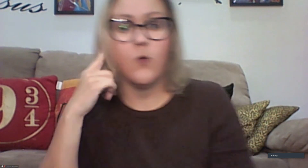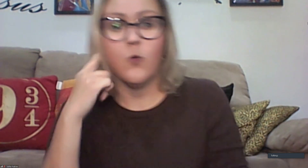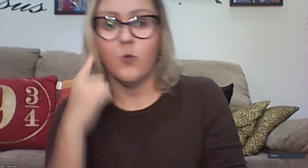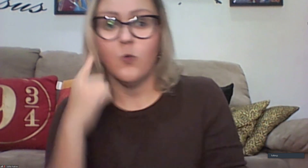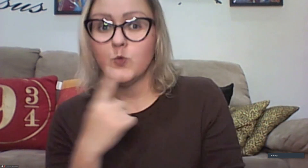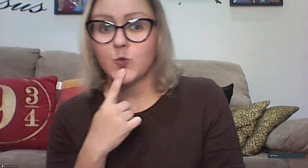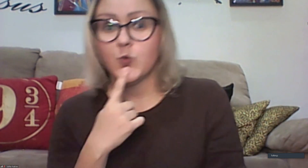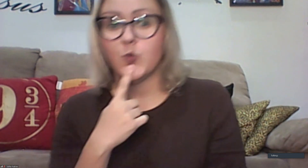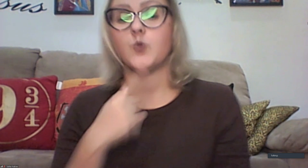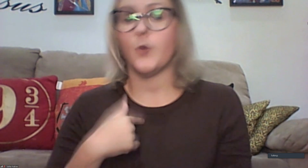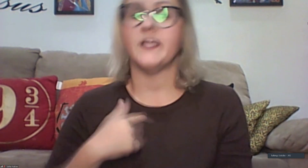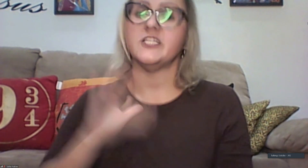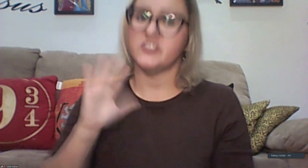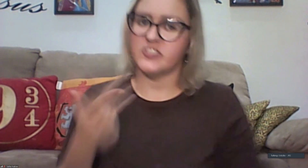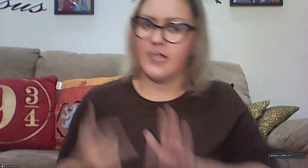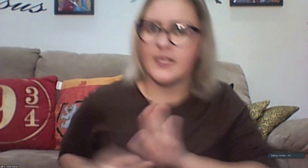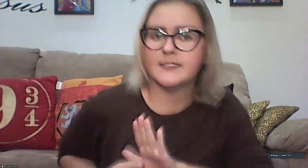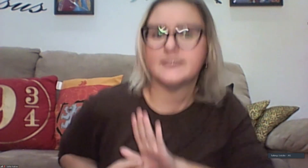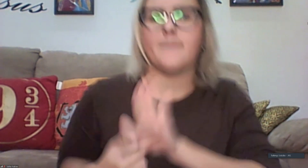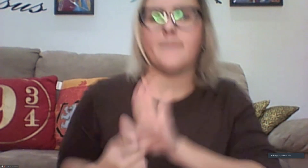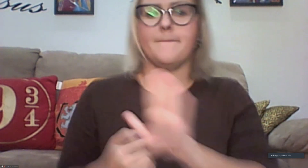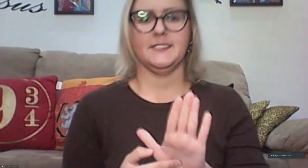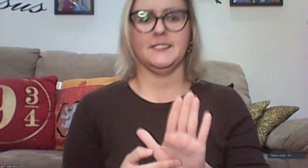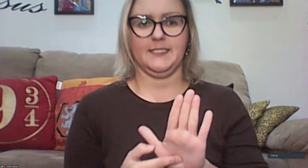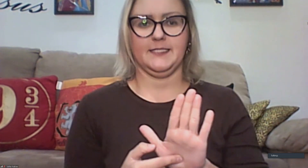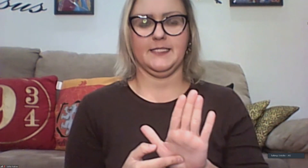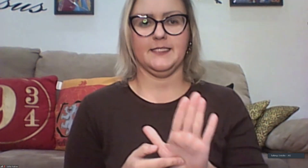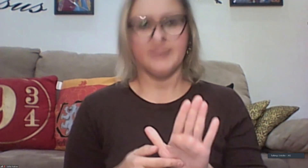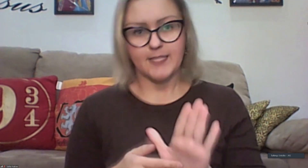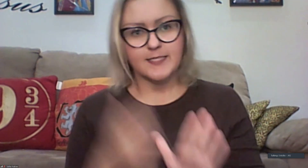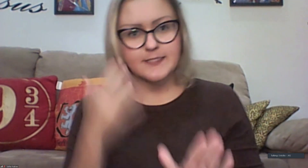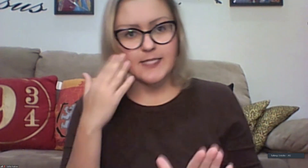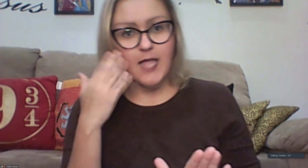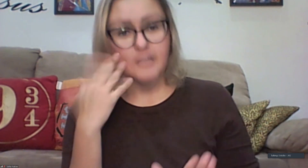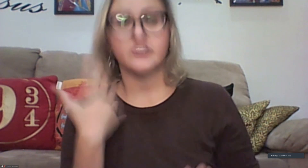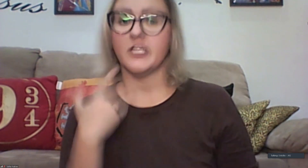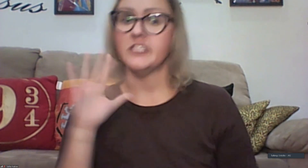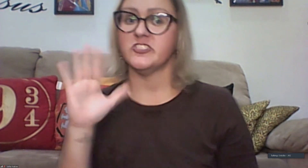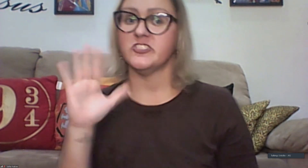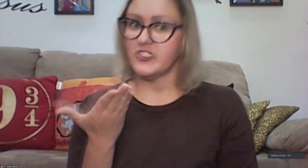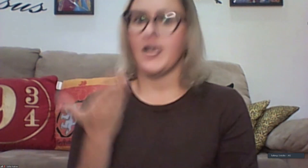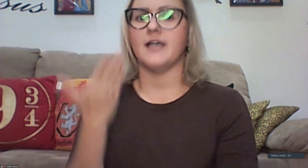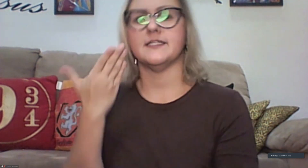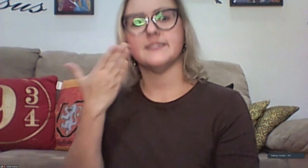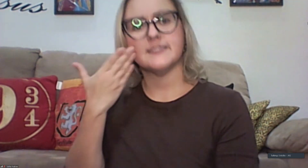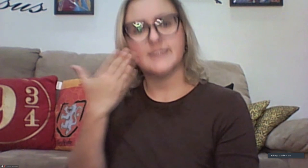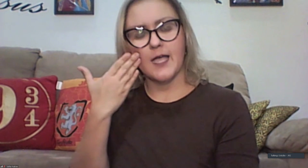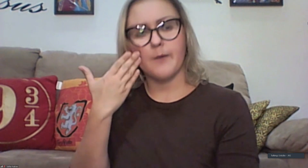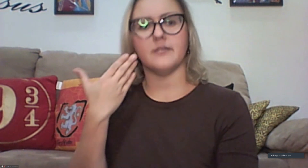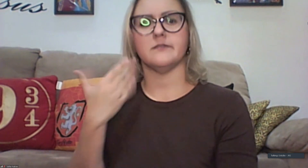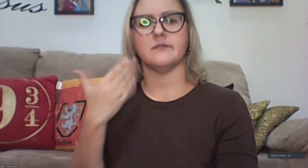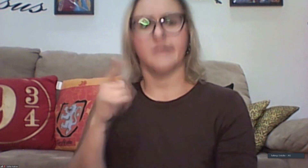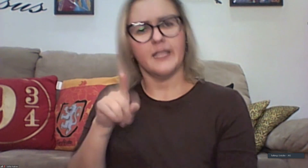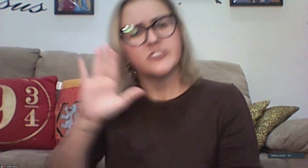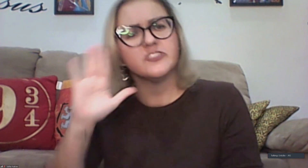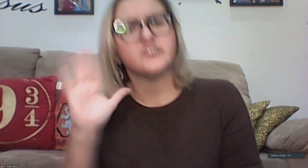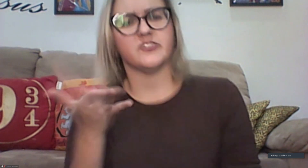de uma identidade, aquele surdo que utiliza a língua de sinais, e ele mostra isso com orgulho. E isso já é